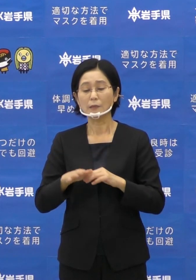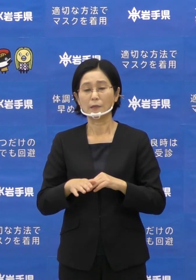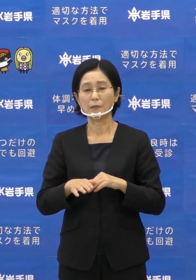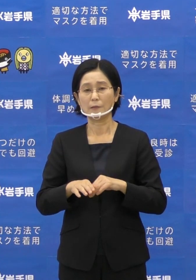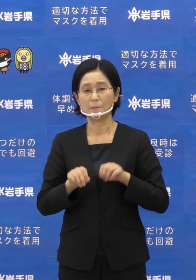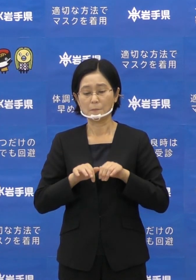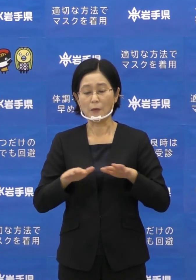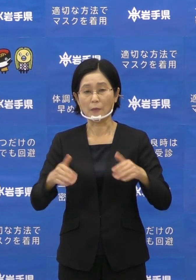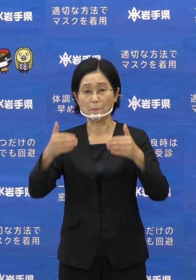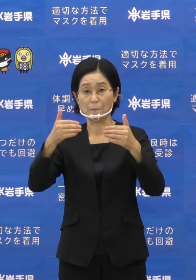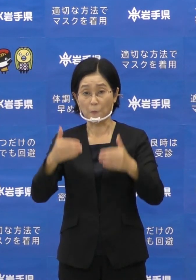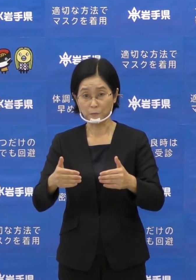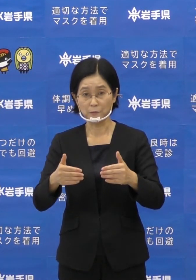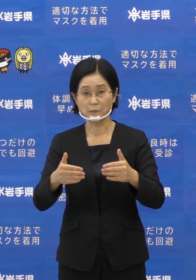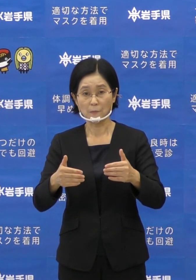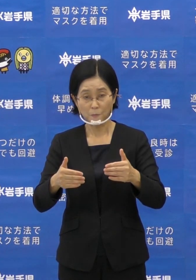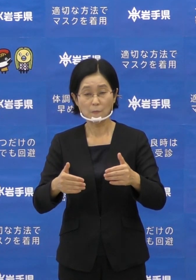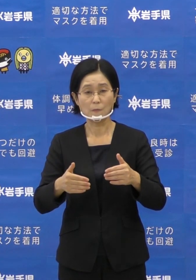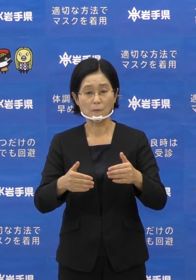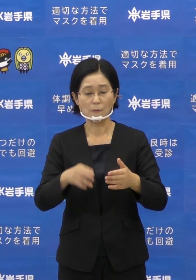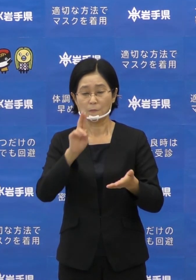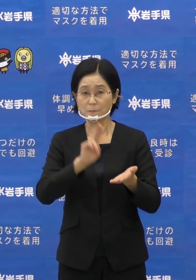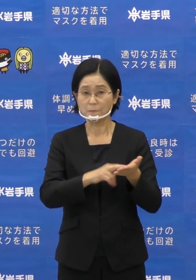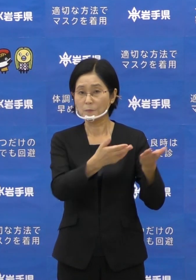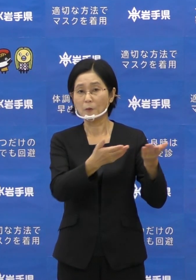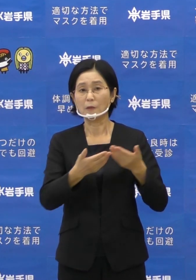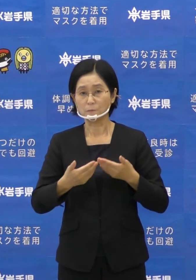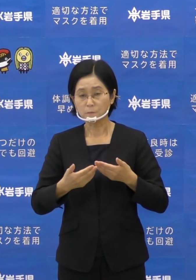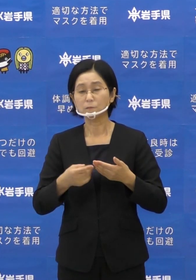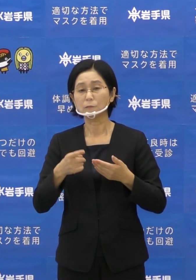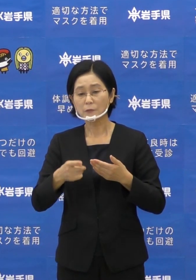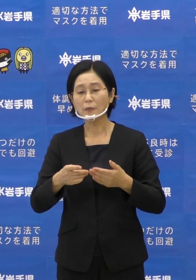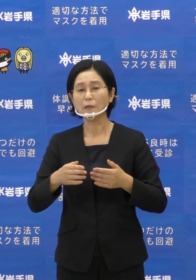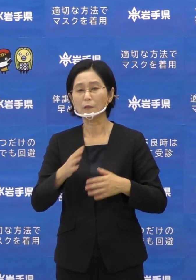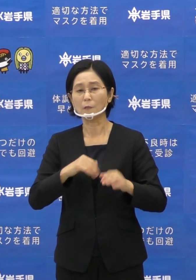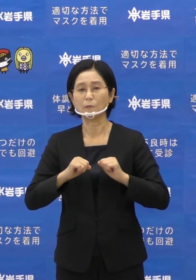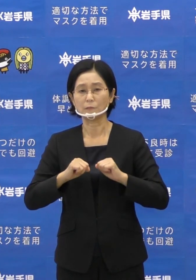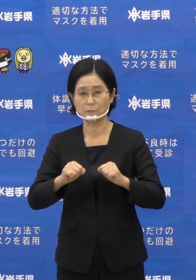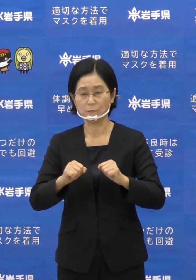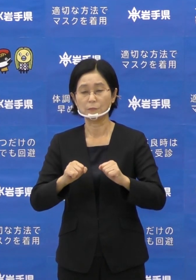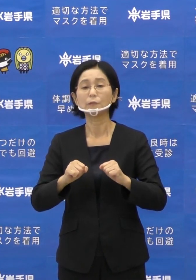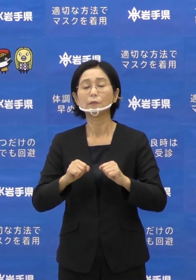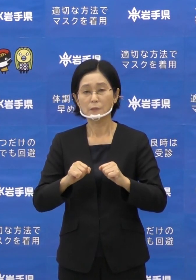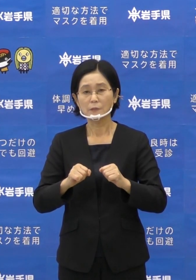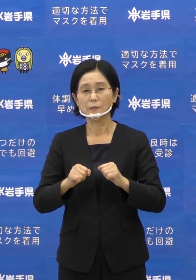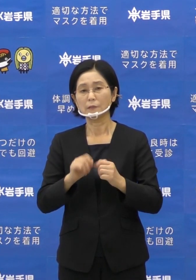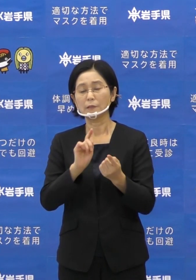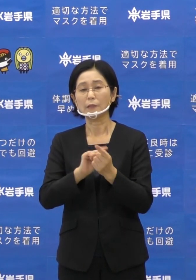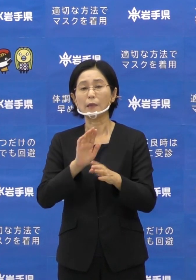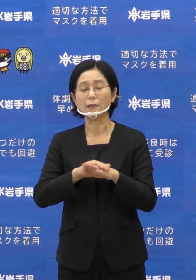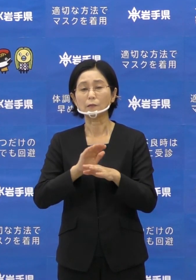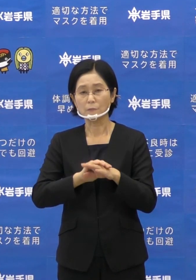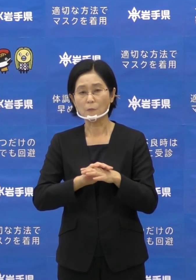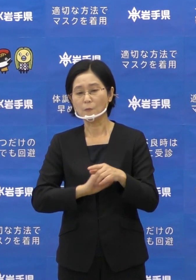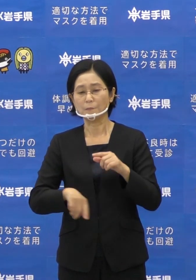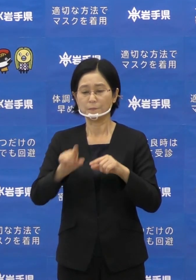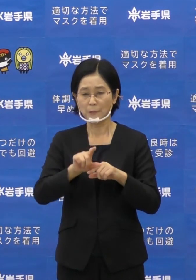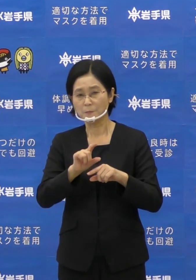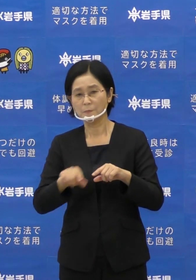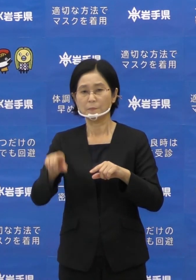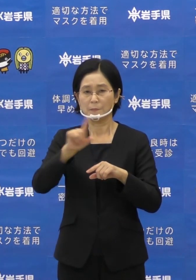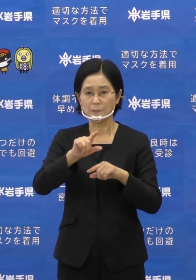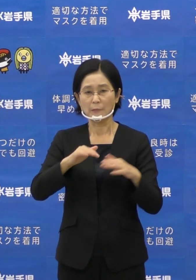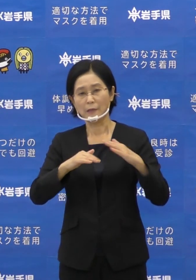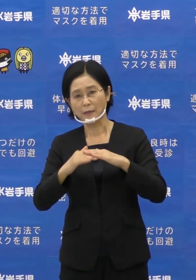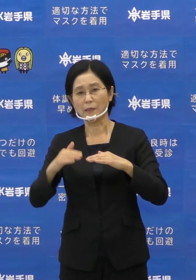宣言等を取り入れていくと、そういう対策をどんどん重ねていくっていうようなこと